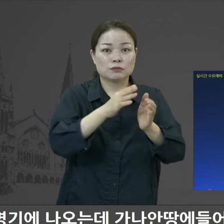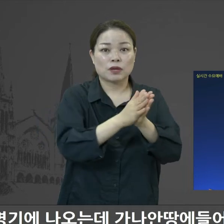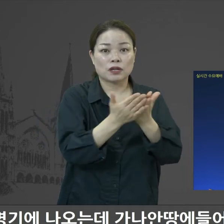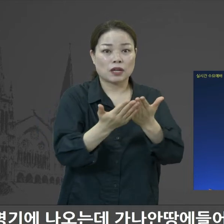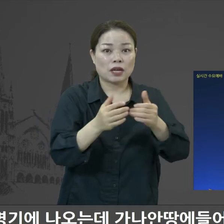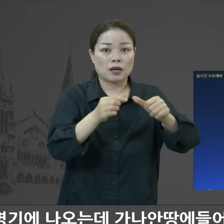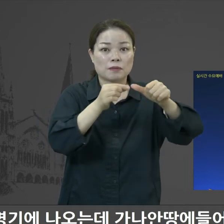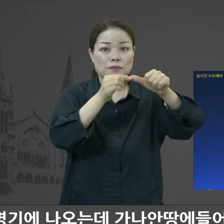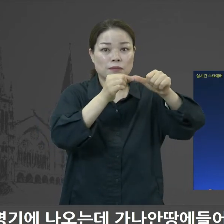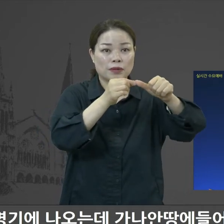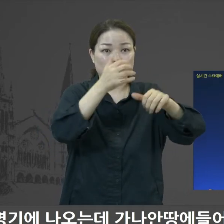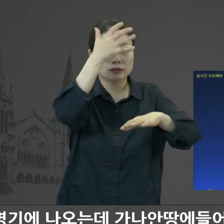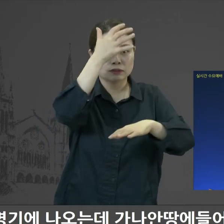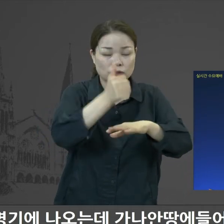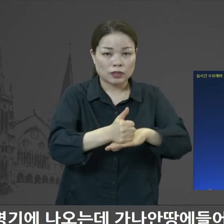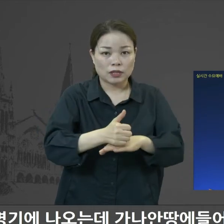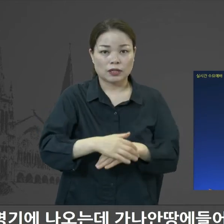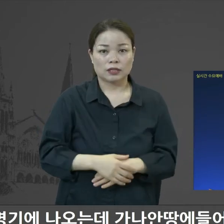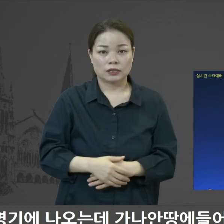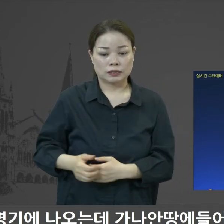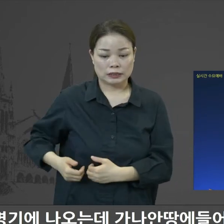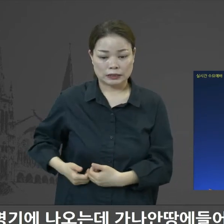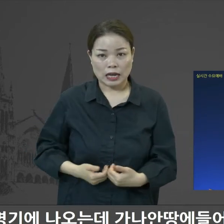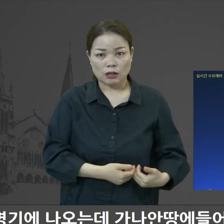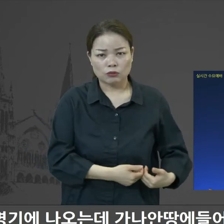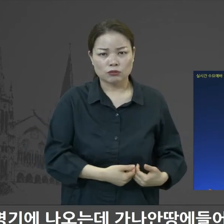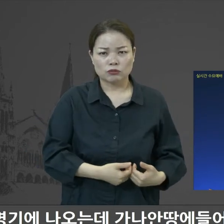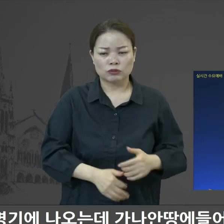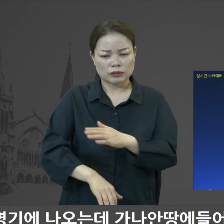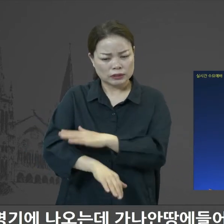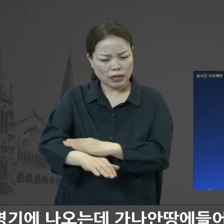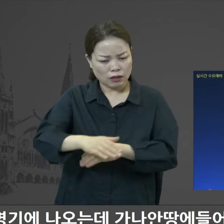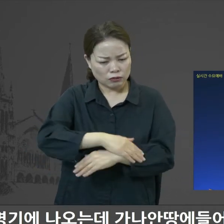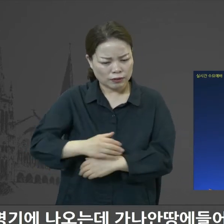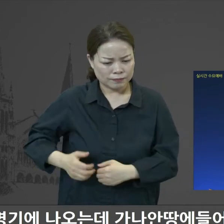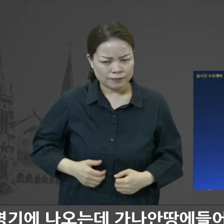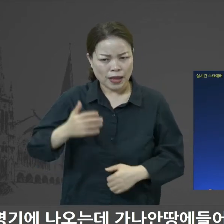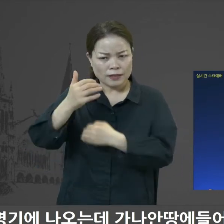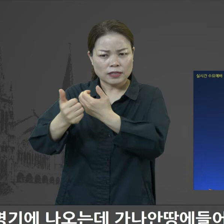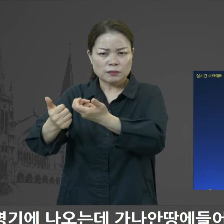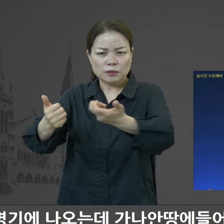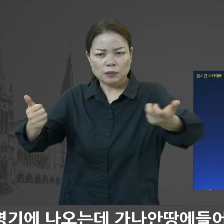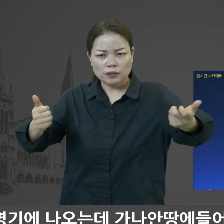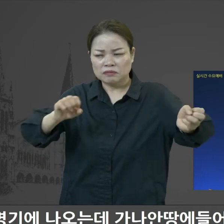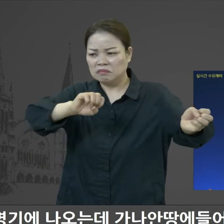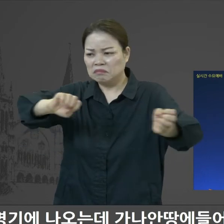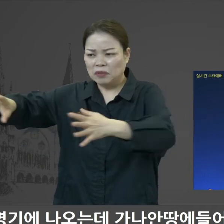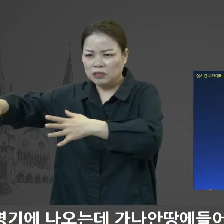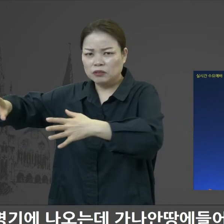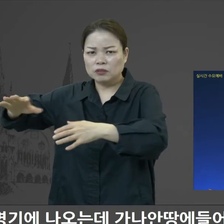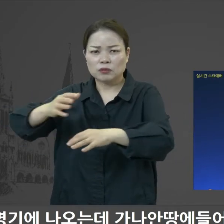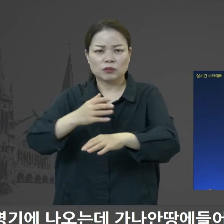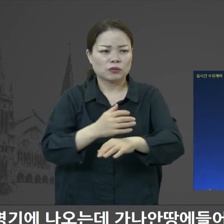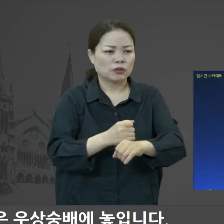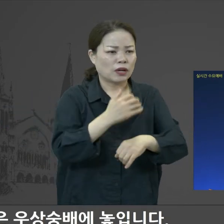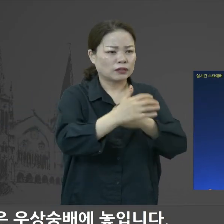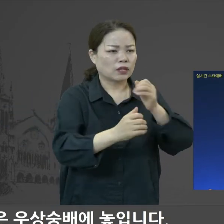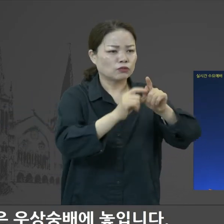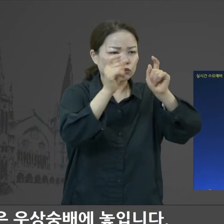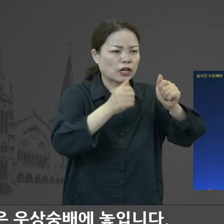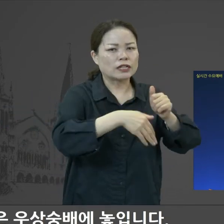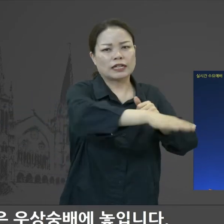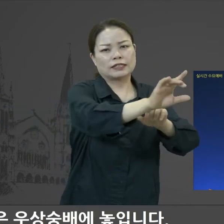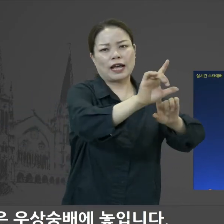마지막 등장하는 좌로나 우로나 치우친다는 것은 하나님을 버리고 다른 우상에게 가지 않는다라는 표현과